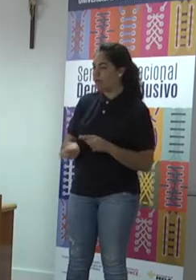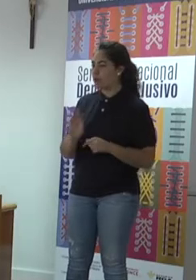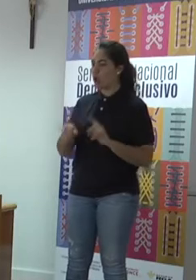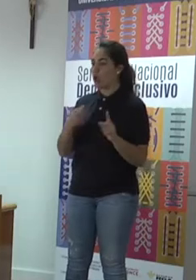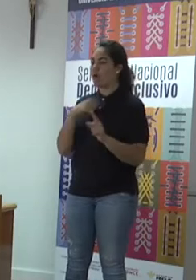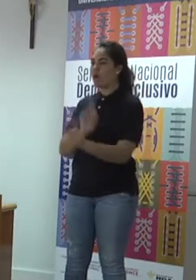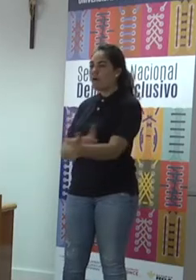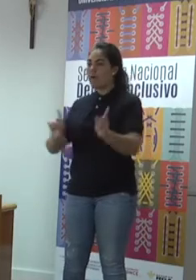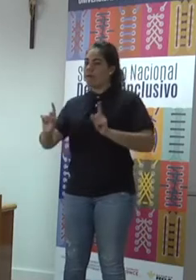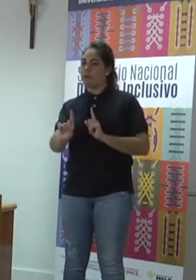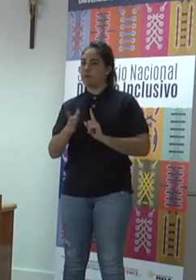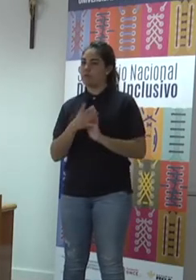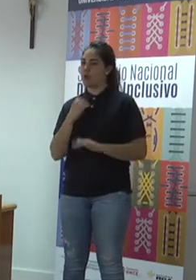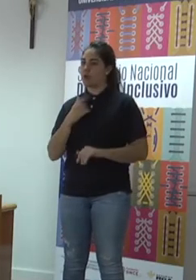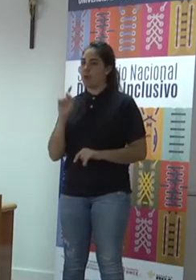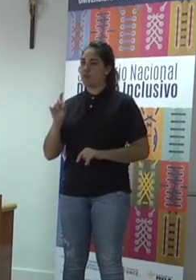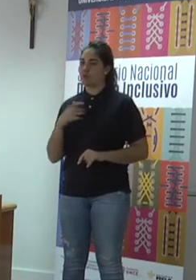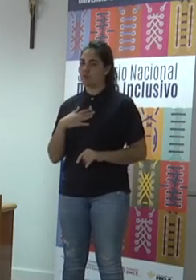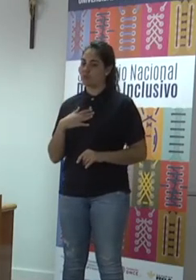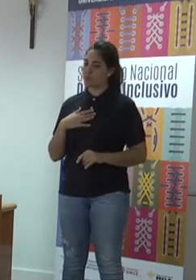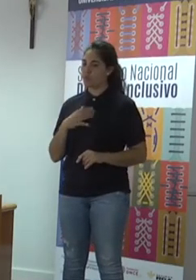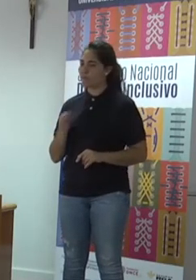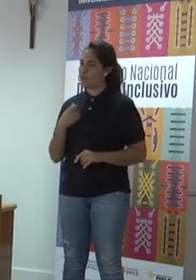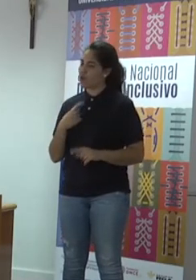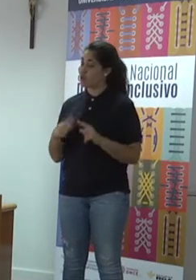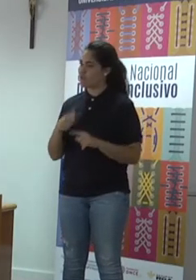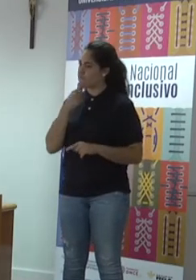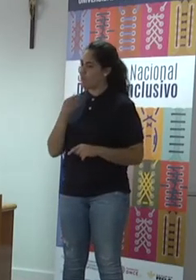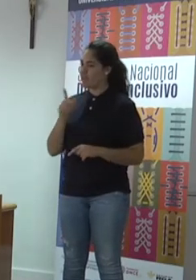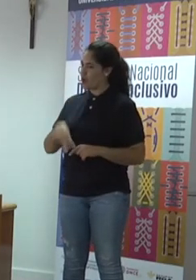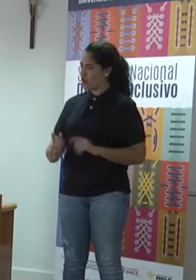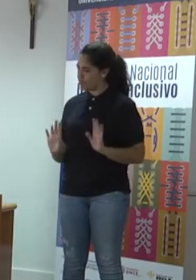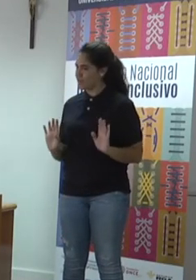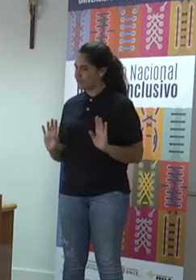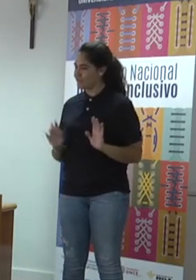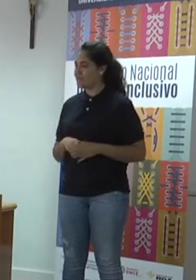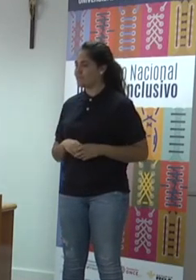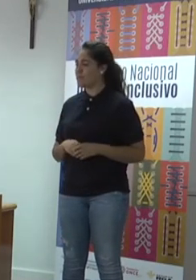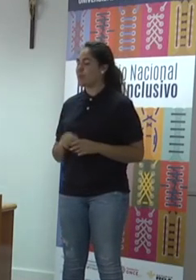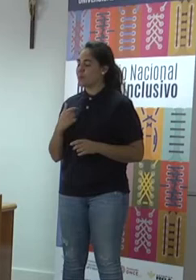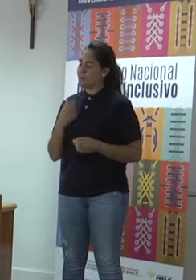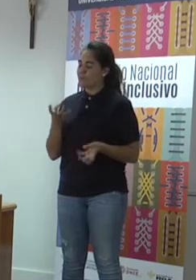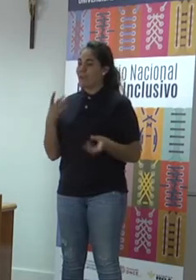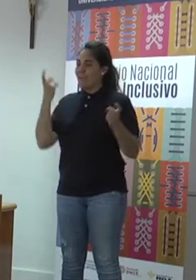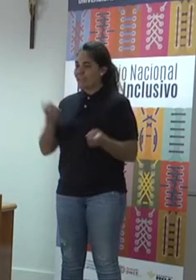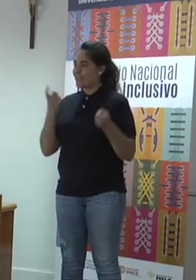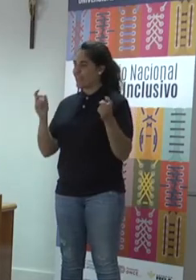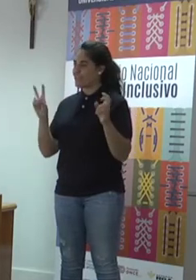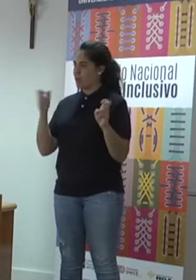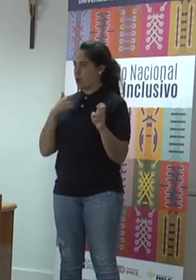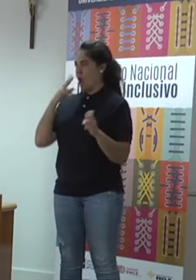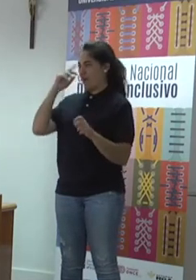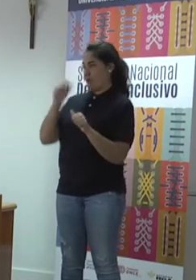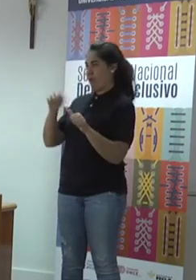dices... Bueno, a lo mejor es verdad que hay cosas que no son tan fáciles de hacer cuando te ponen, ¿no? Pero bueno, intenté, dentro de mi poca